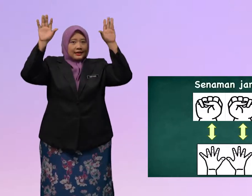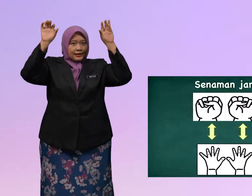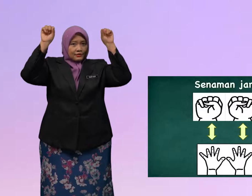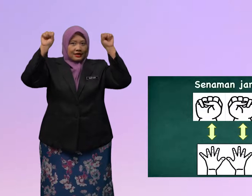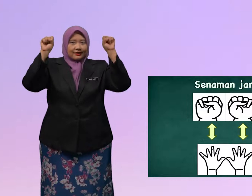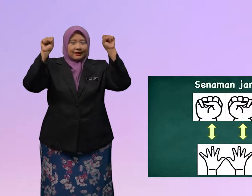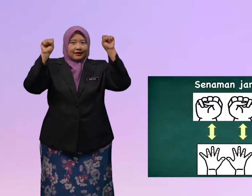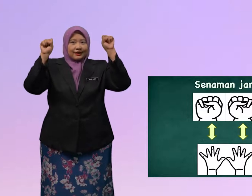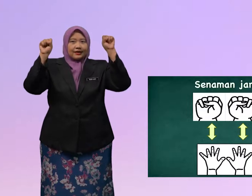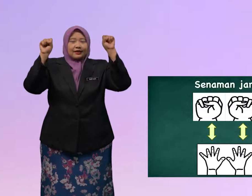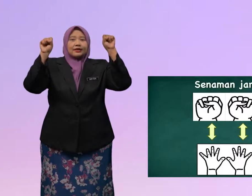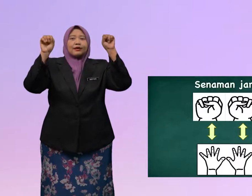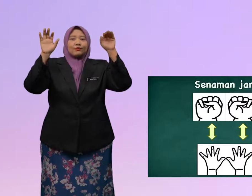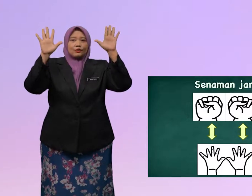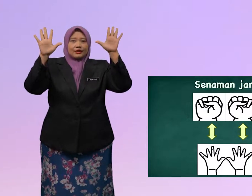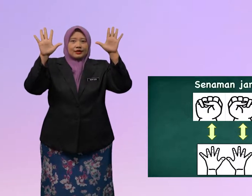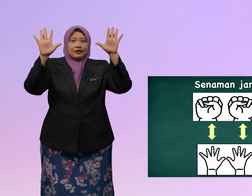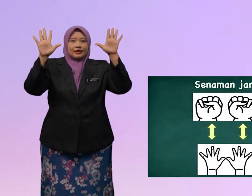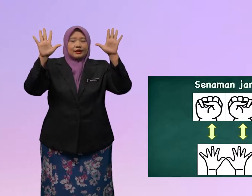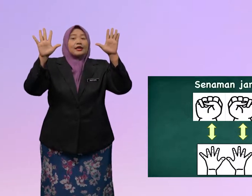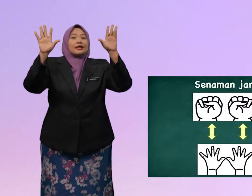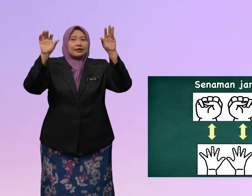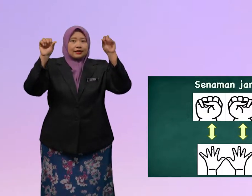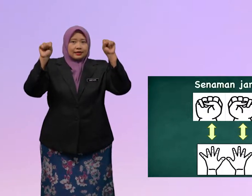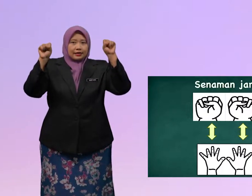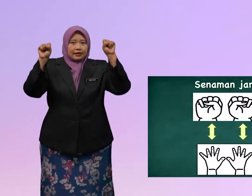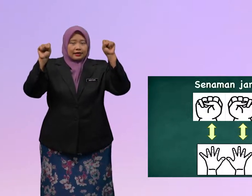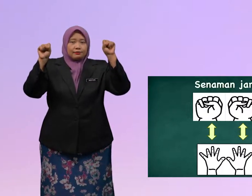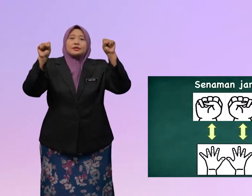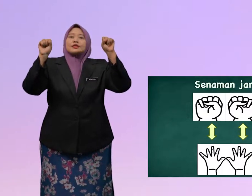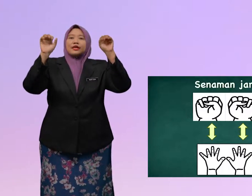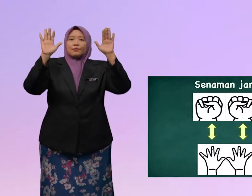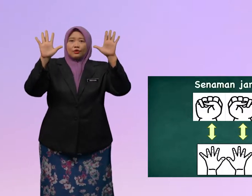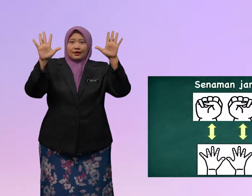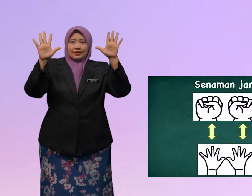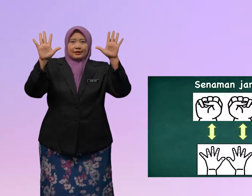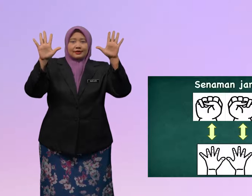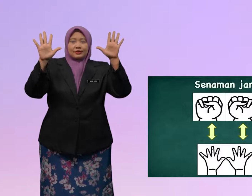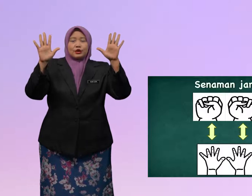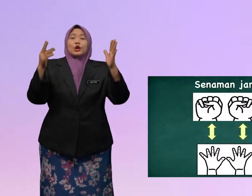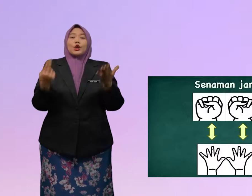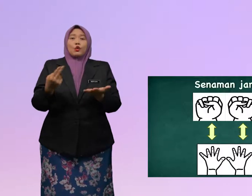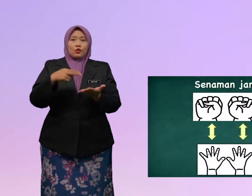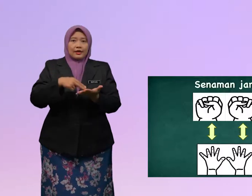Genggam jari dan buka. Genggam dan buka.